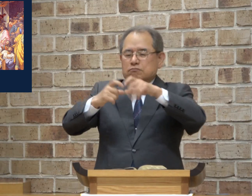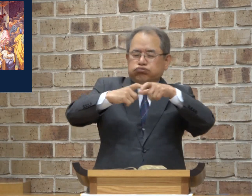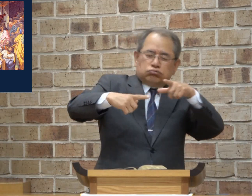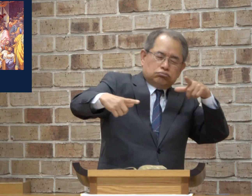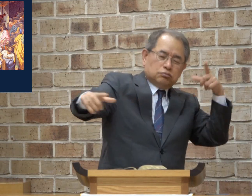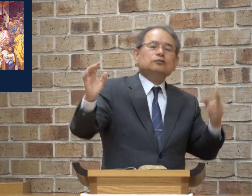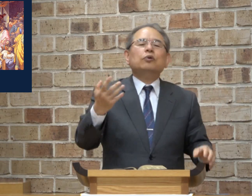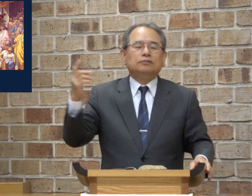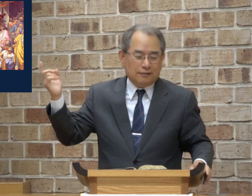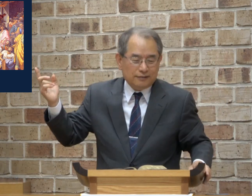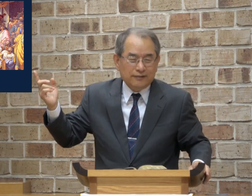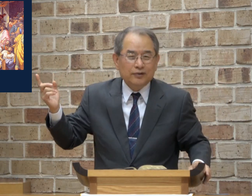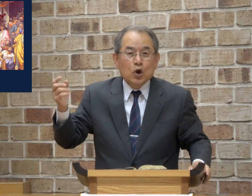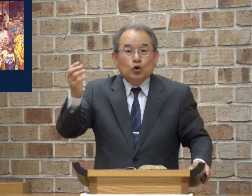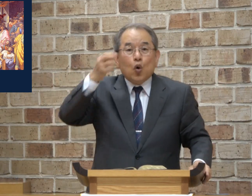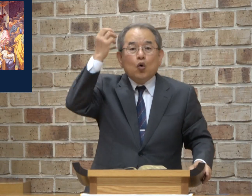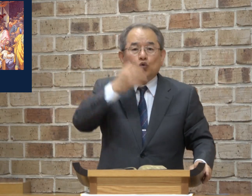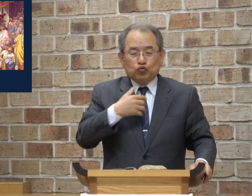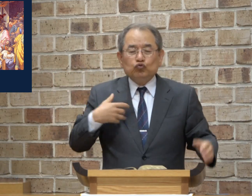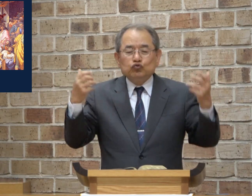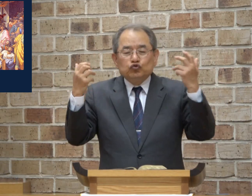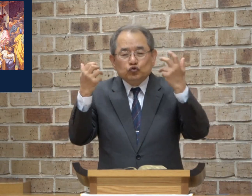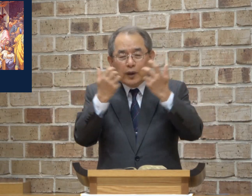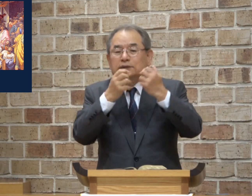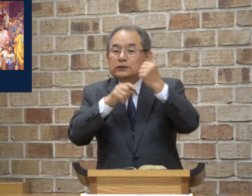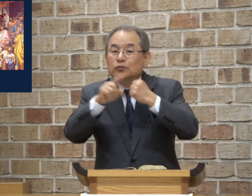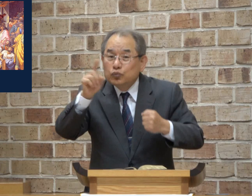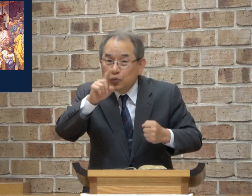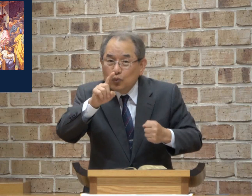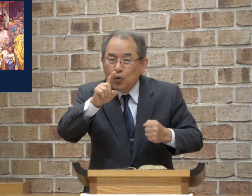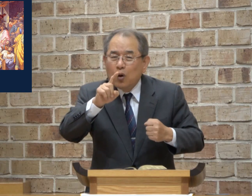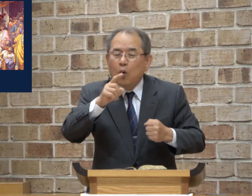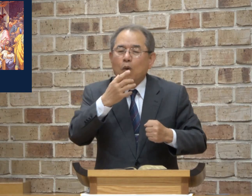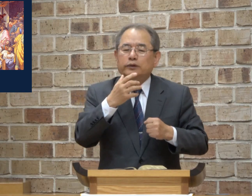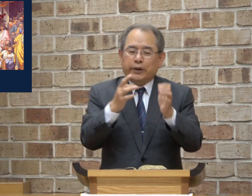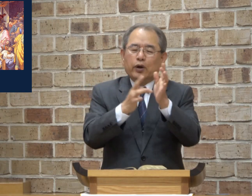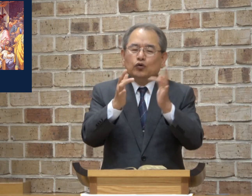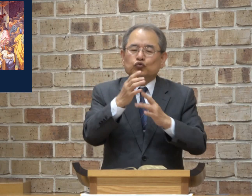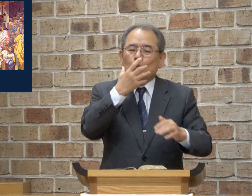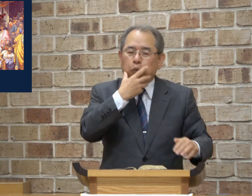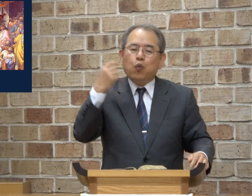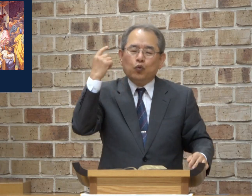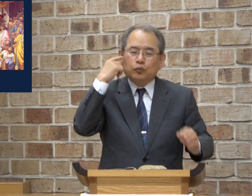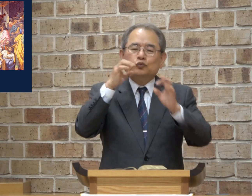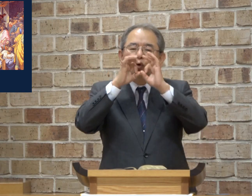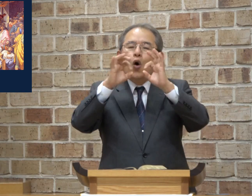교회가 세워지고 복음이 전해지게 되었습니다. 성령의 충만함은 예수님의